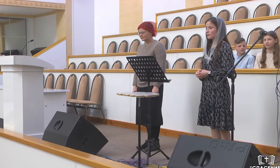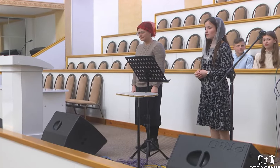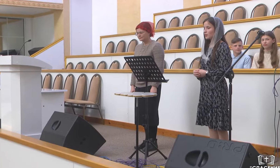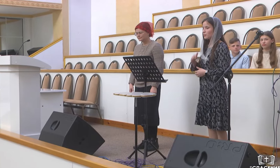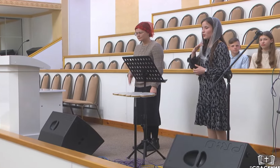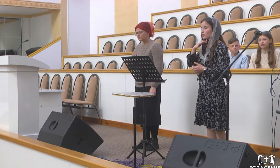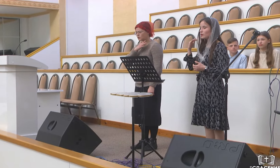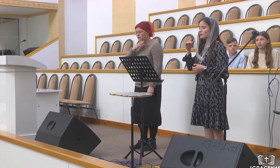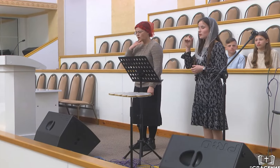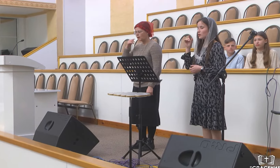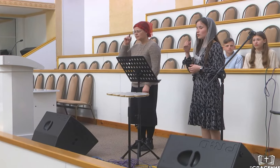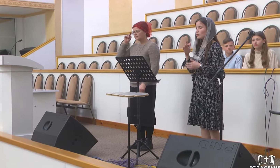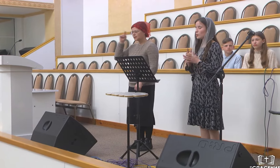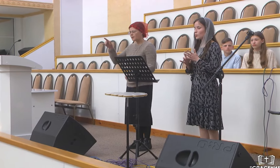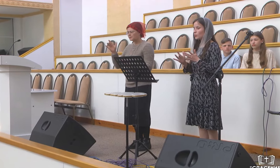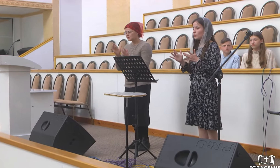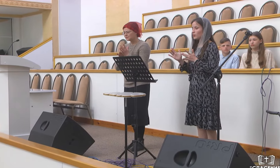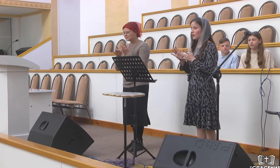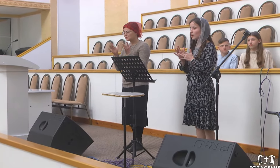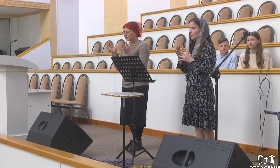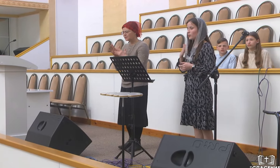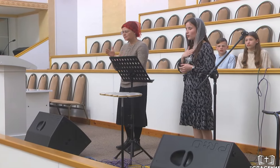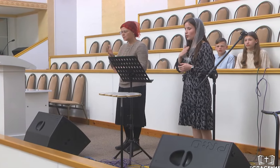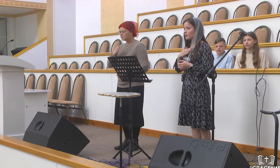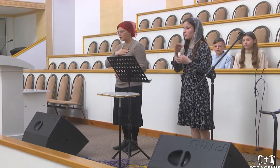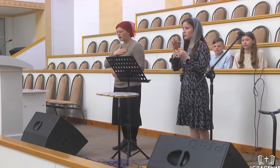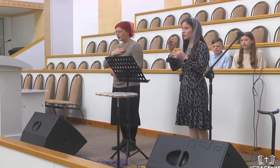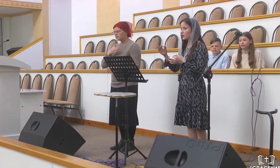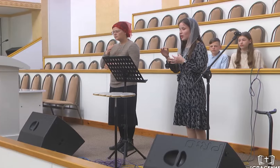только ты, Христос, меня прощал.